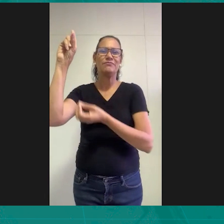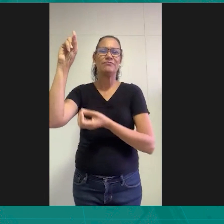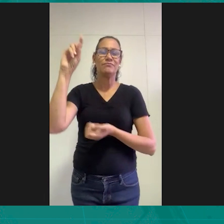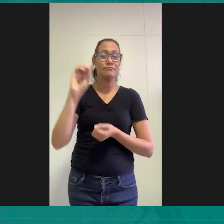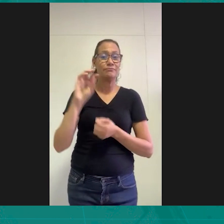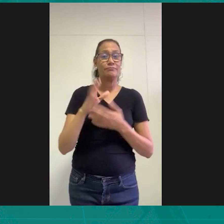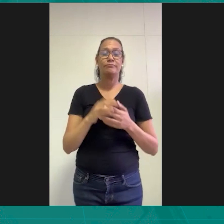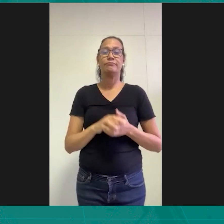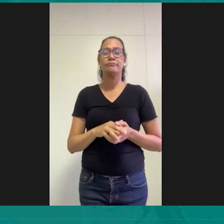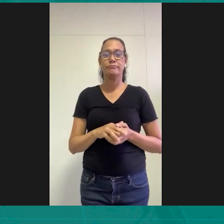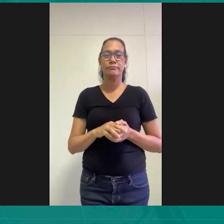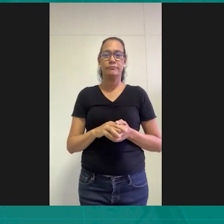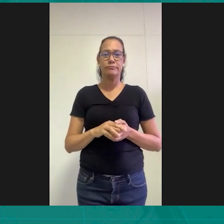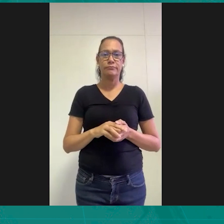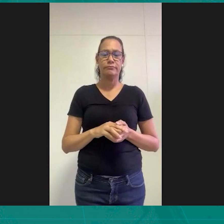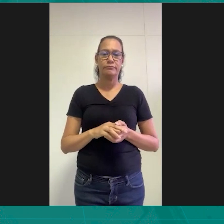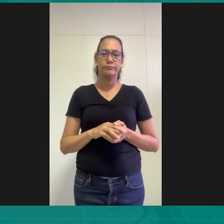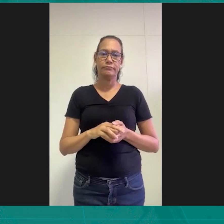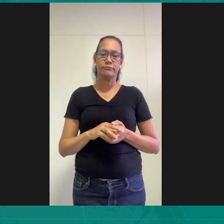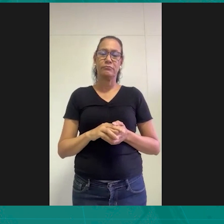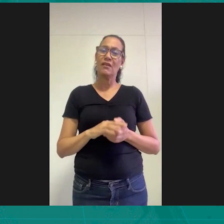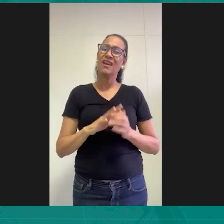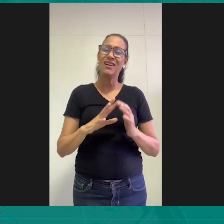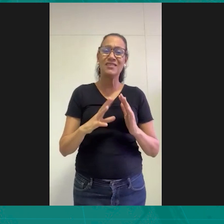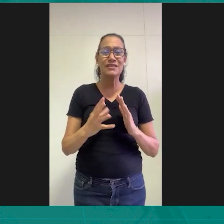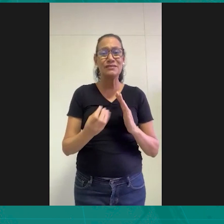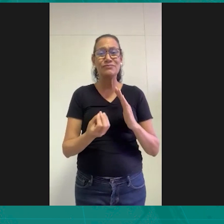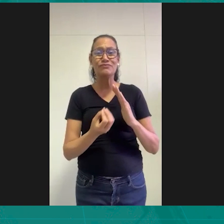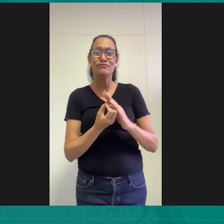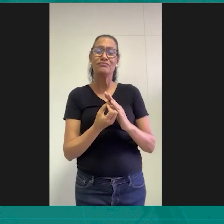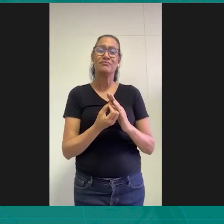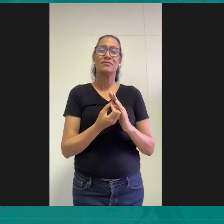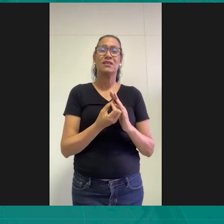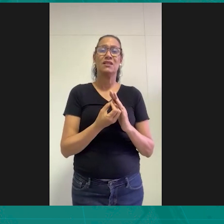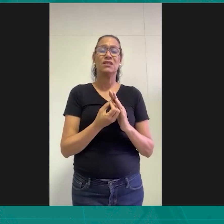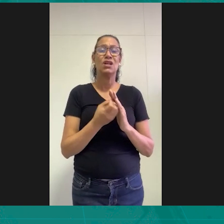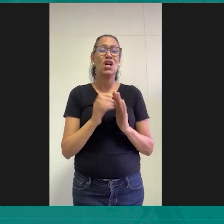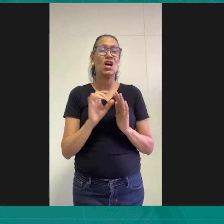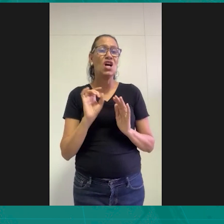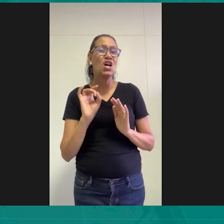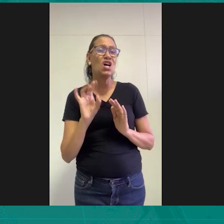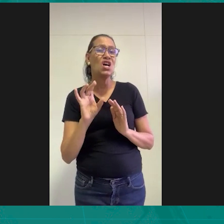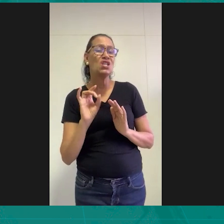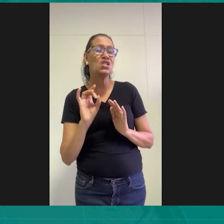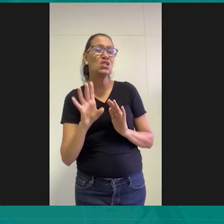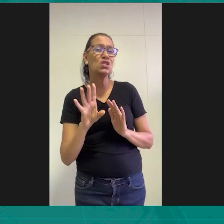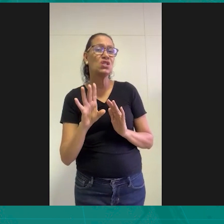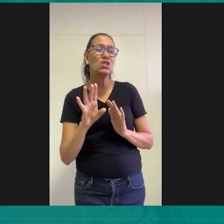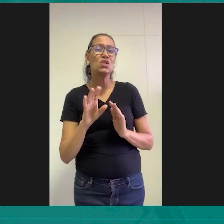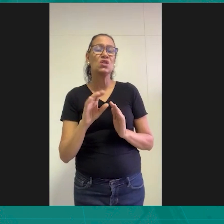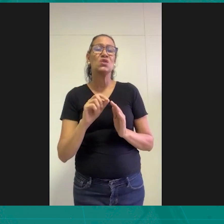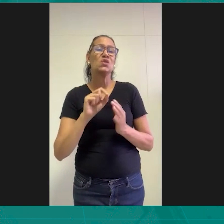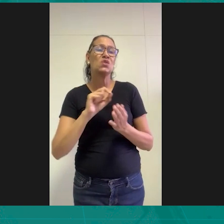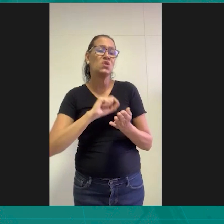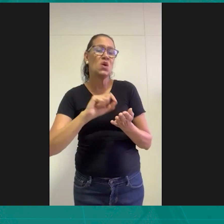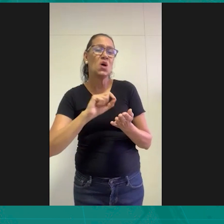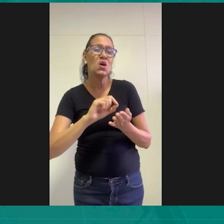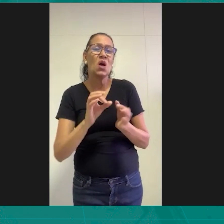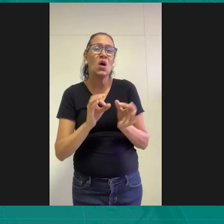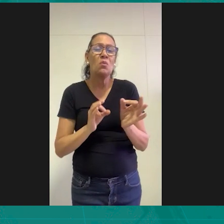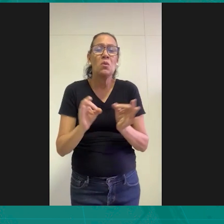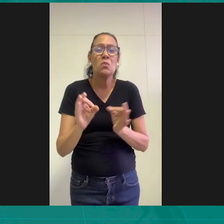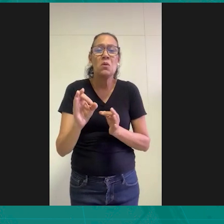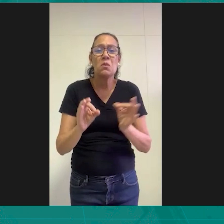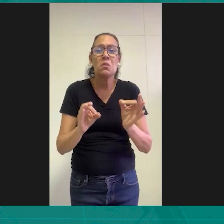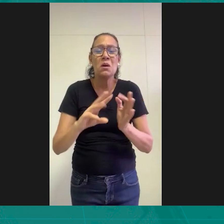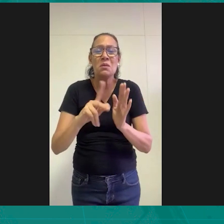é aquela igreja, né, meramente registrada como uma organização humana. A igreja